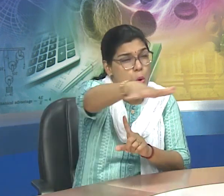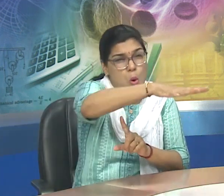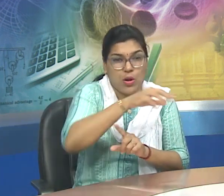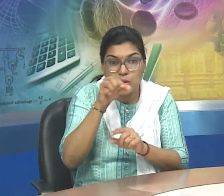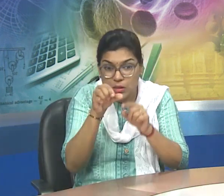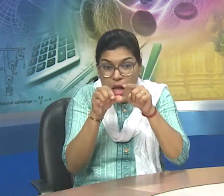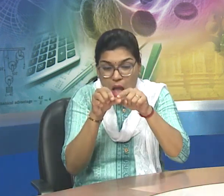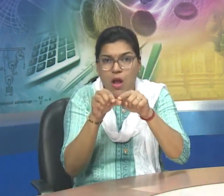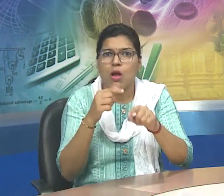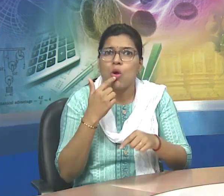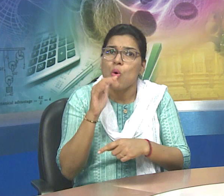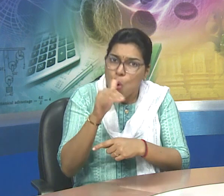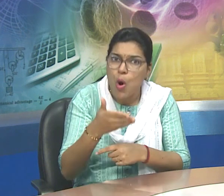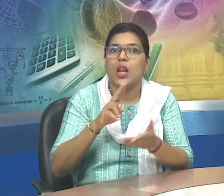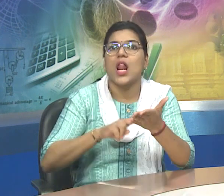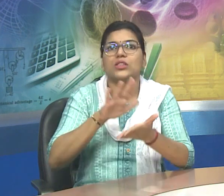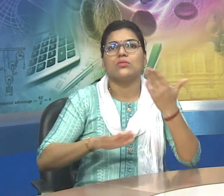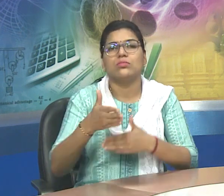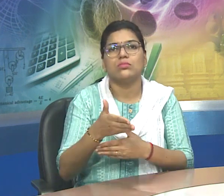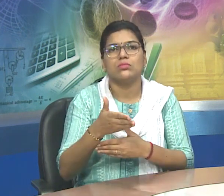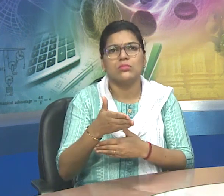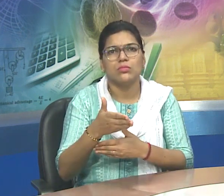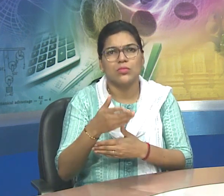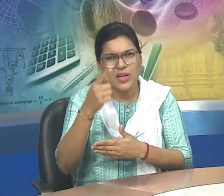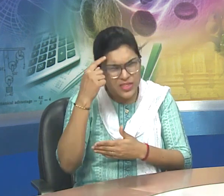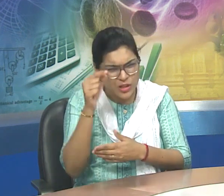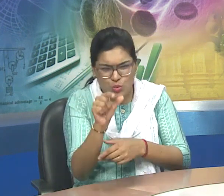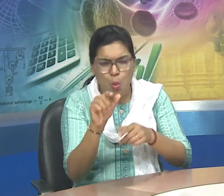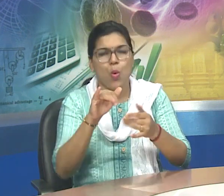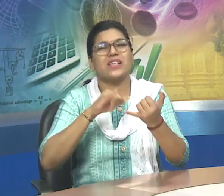जिसके चारों ओर पानी है और बीच में वो आइलैंड है।